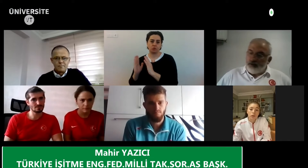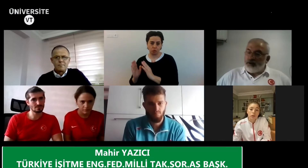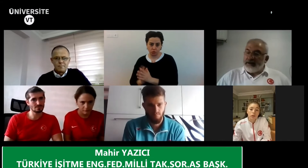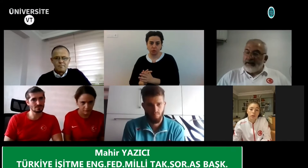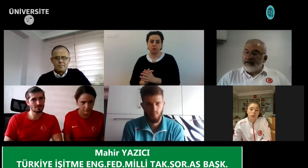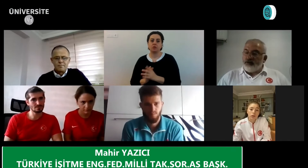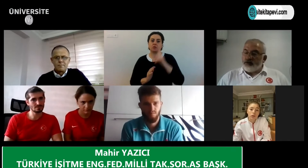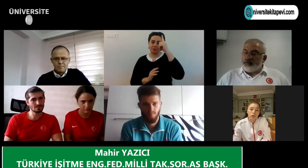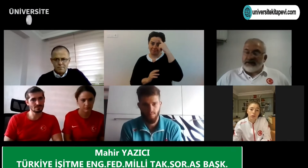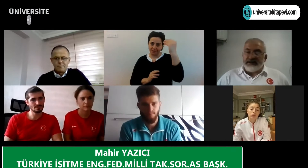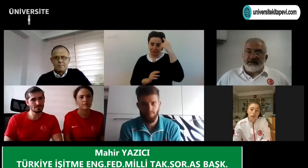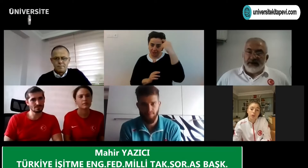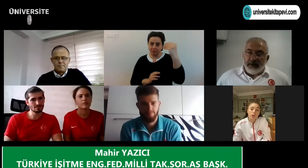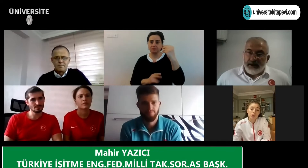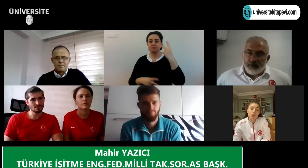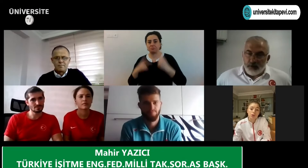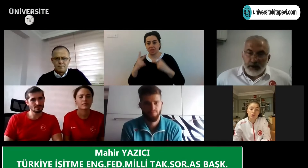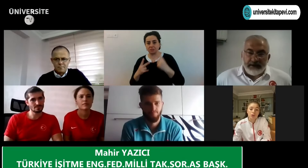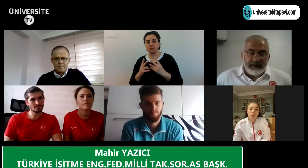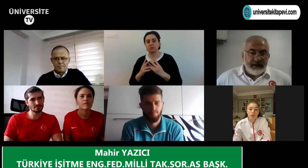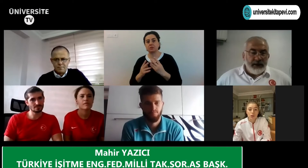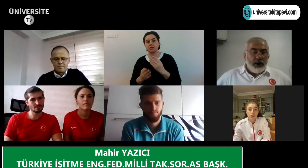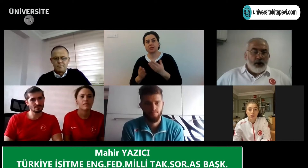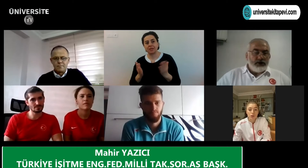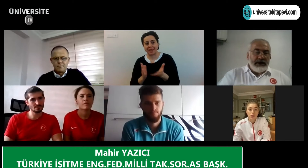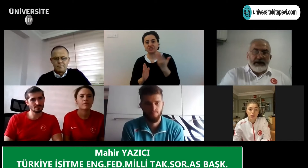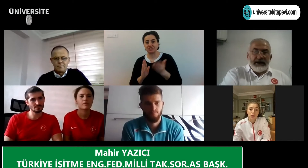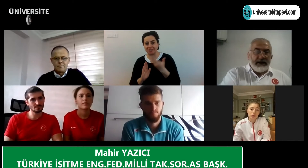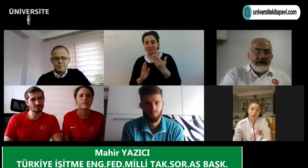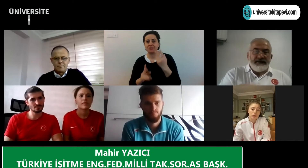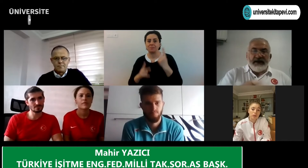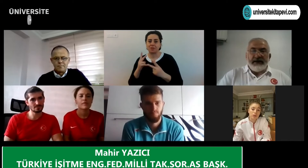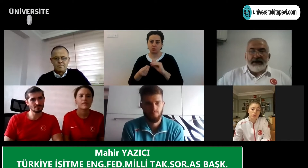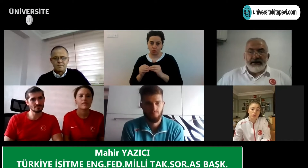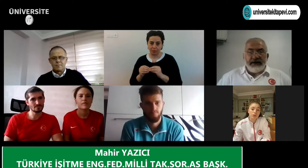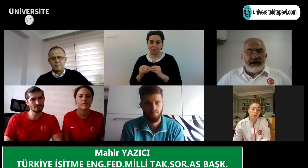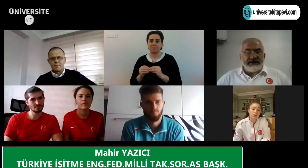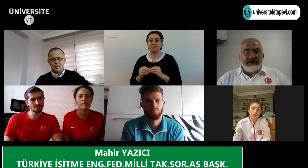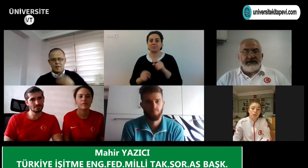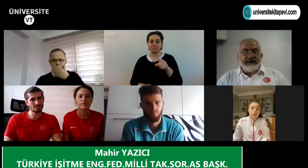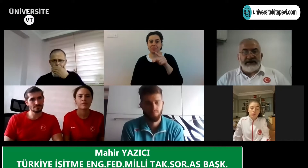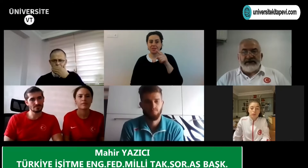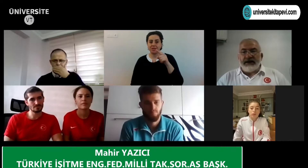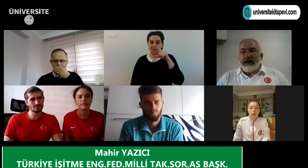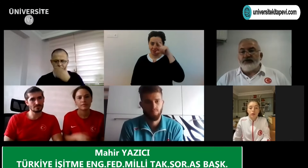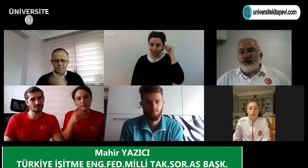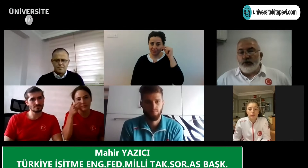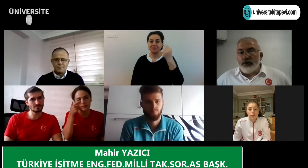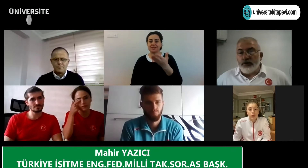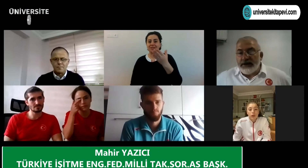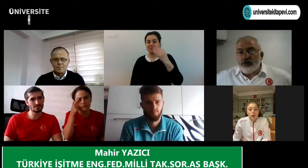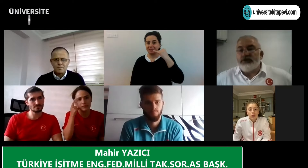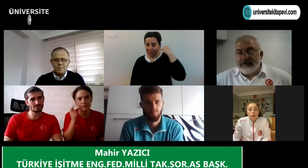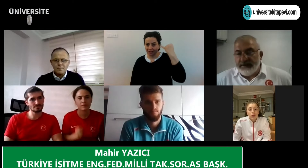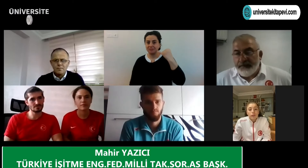yani yukarıya iletiyoruz. Bir kısmında bayağı bir yol aldık. Özellikle Kadir ve Yasin'in dediği